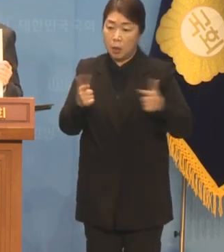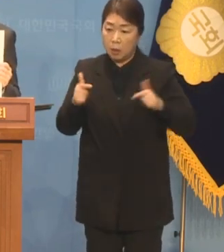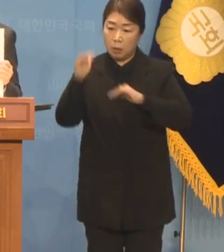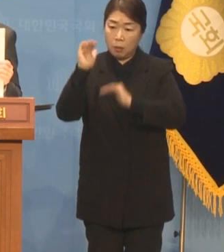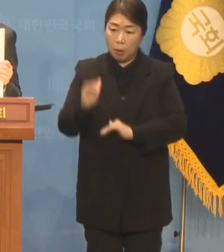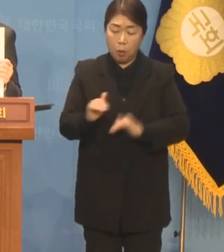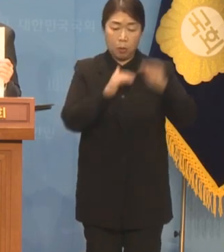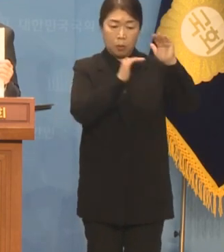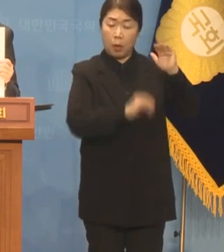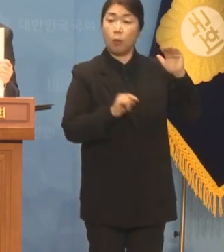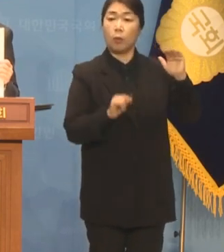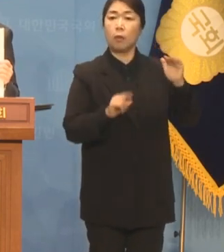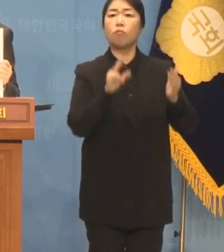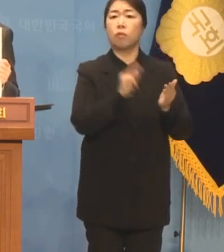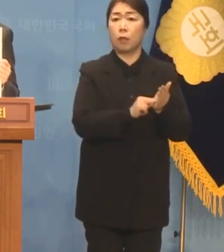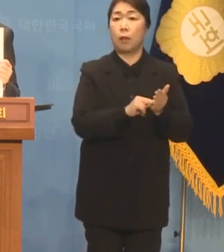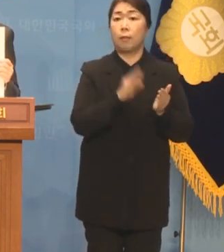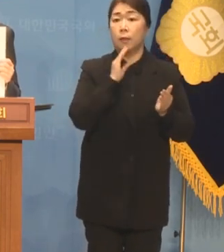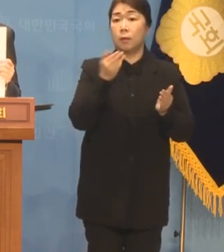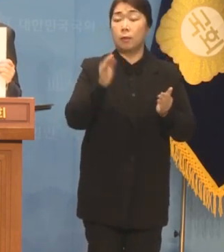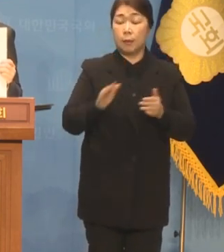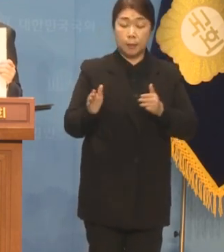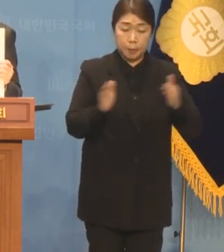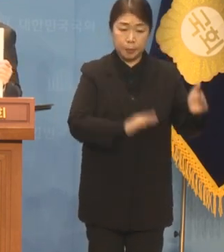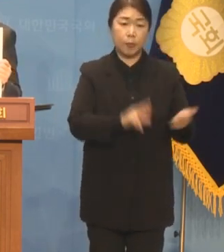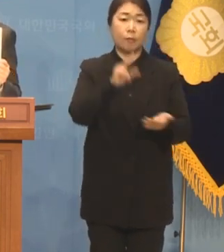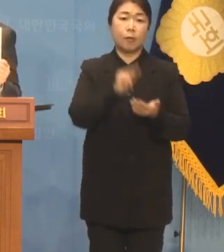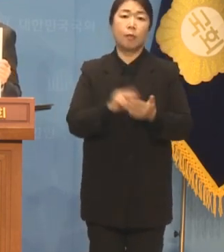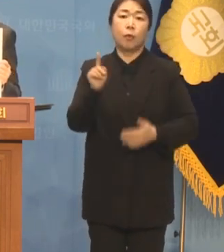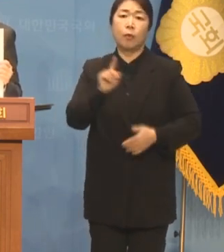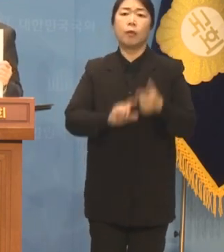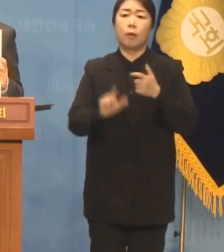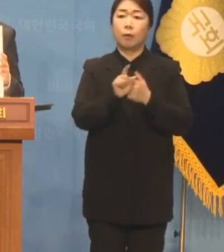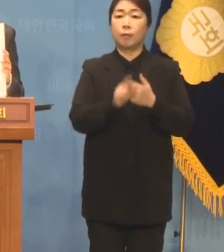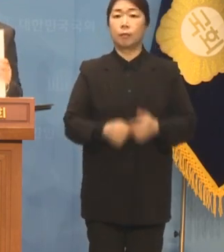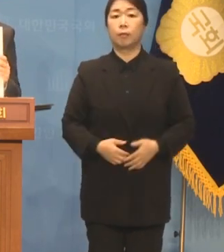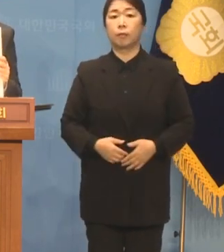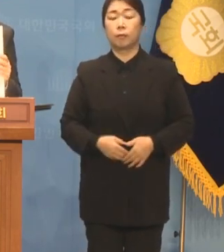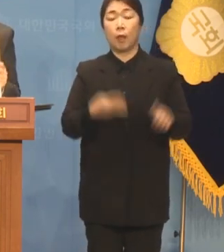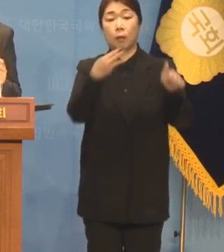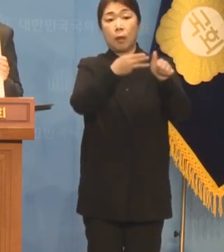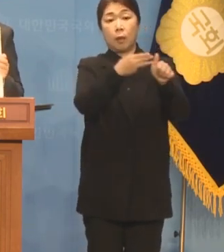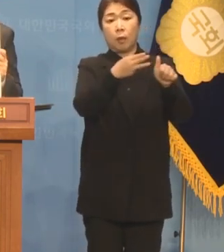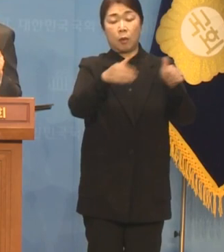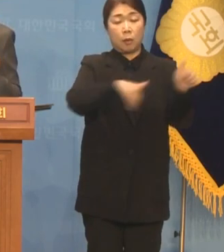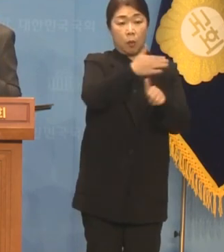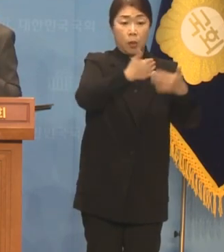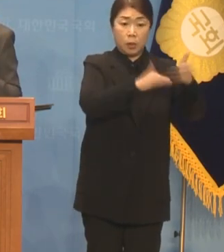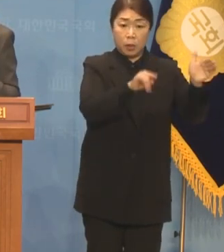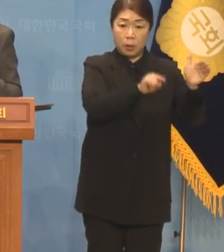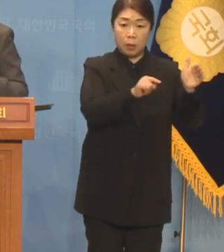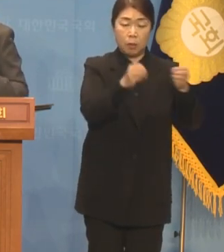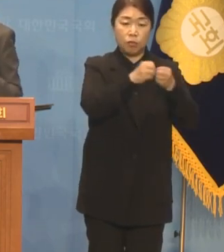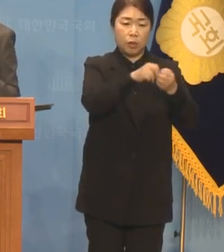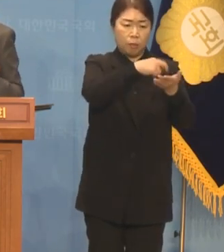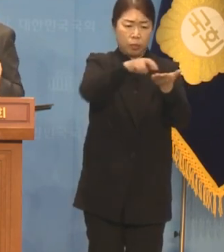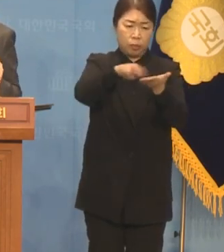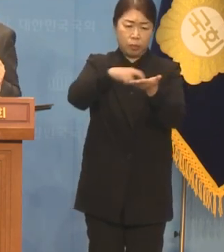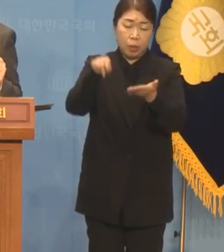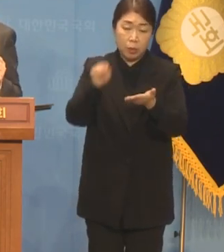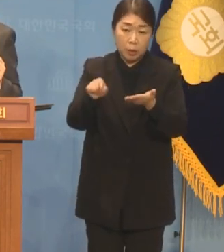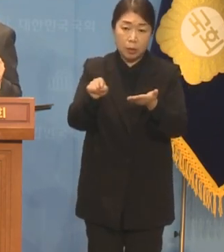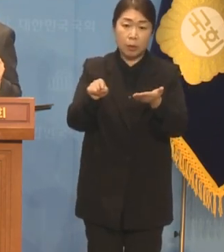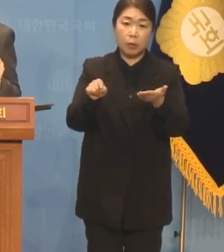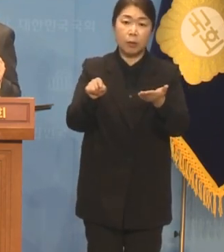내용, 이것도 문제지만 더더욱 문제인 것은 대테러 종합 상황실에서 이렇게 작성한